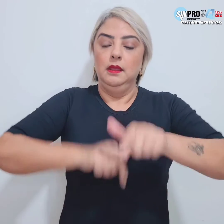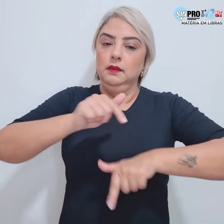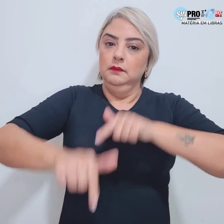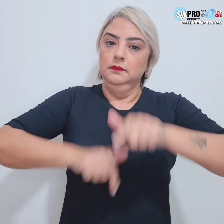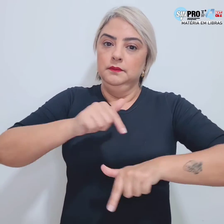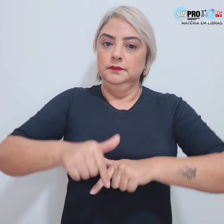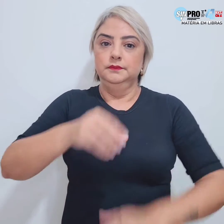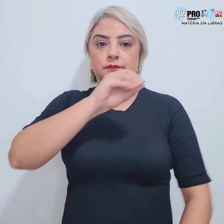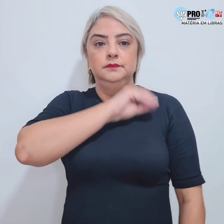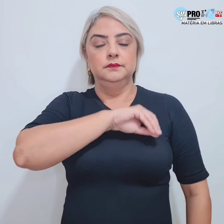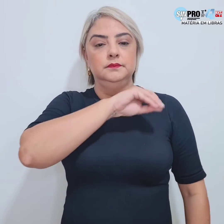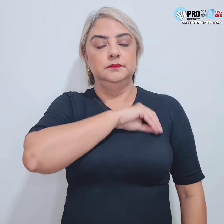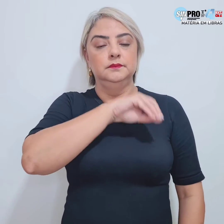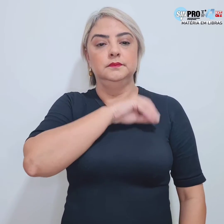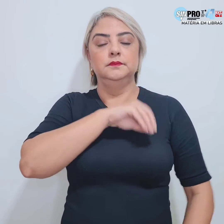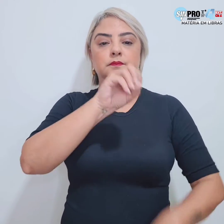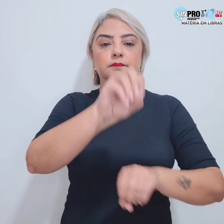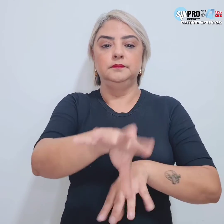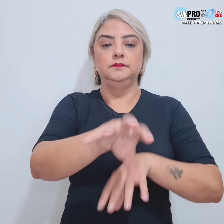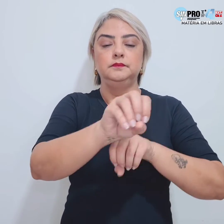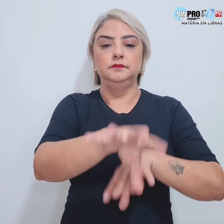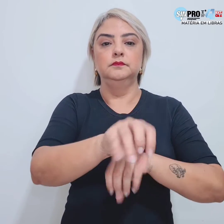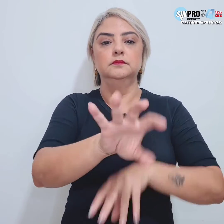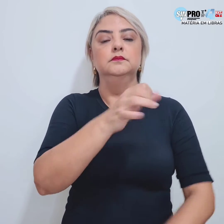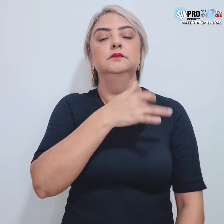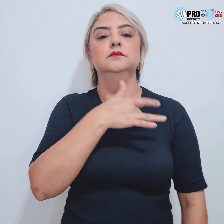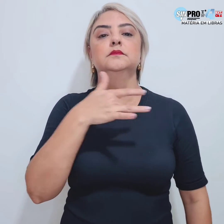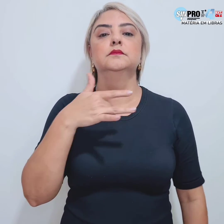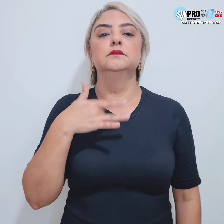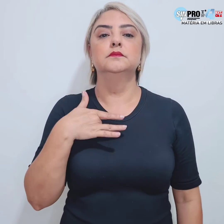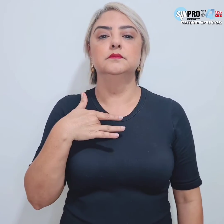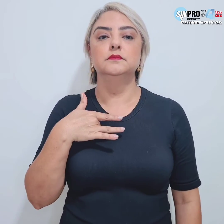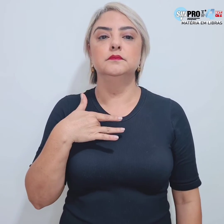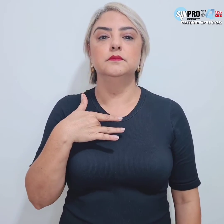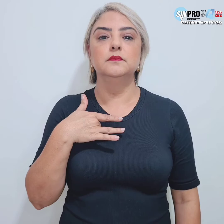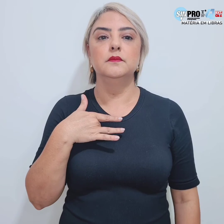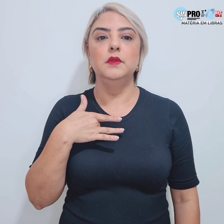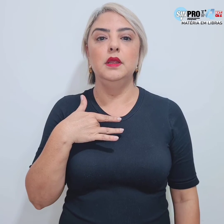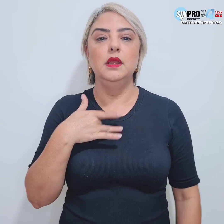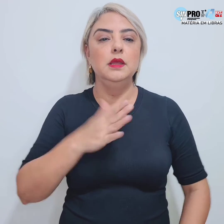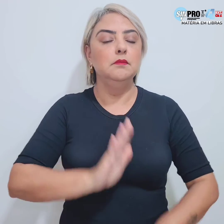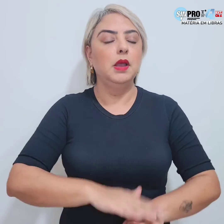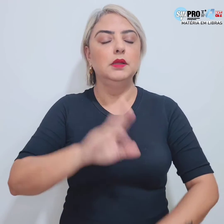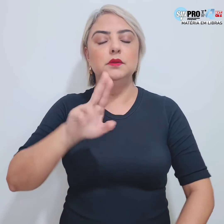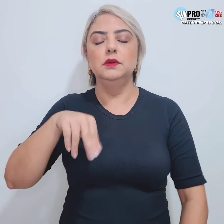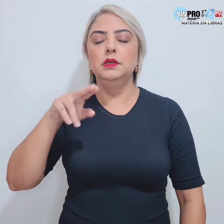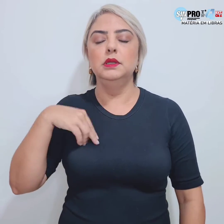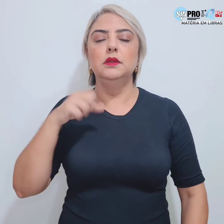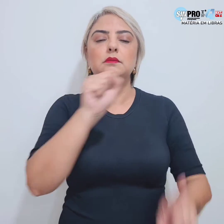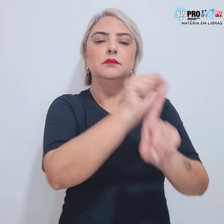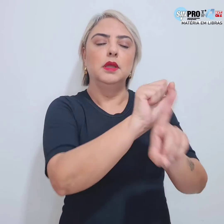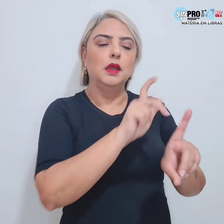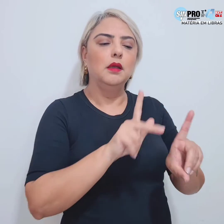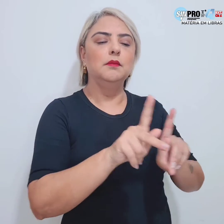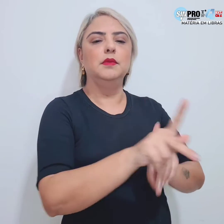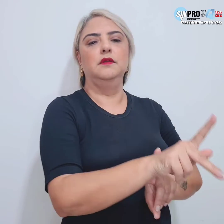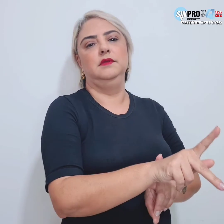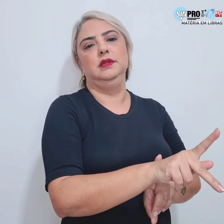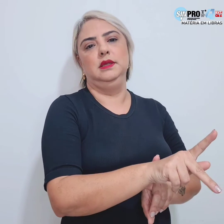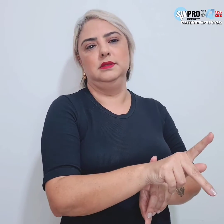renda, educação, saúde e, como nunca, da previdência pública. Afinal,